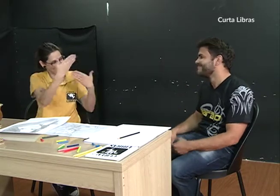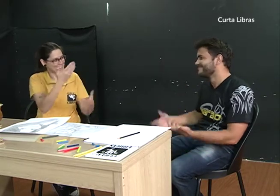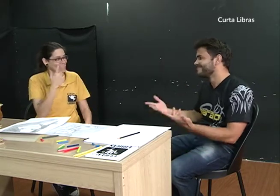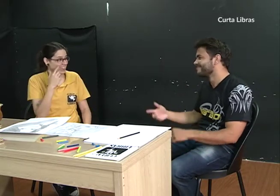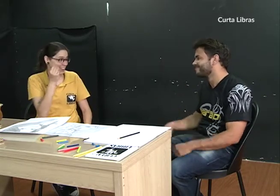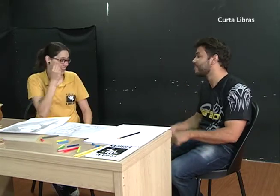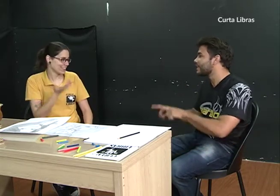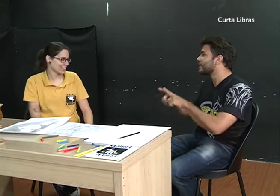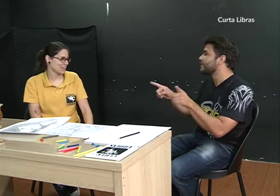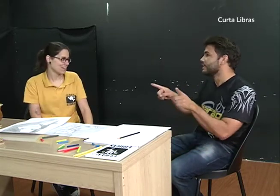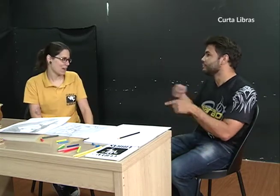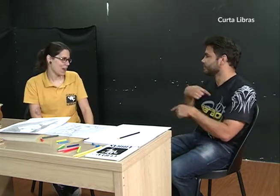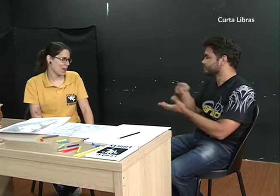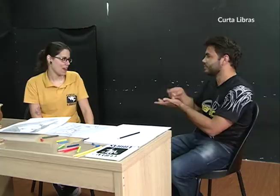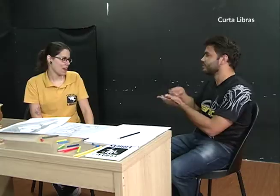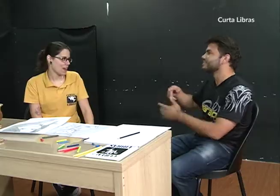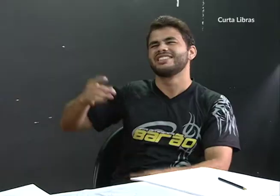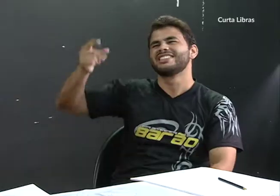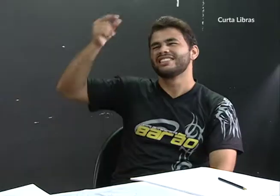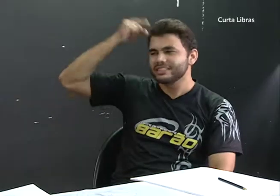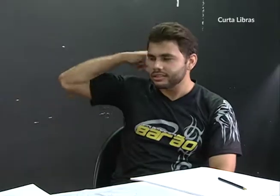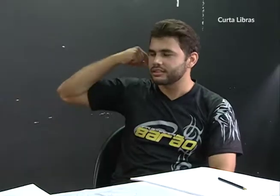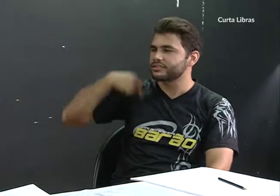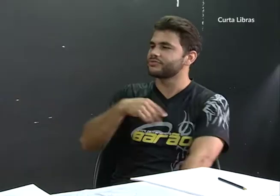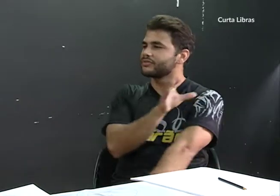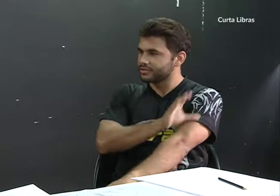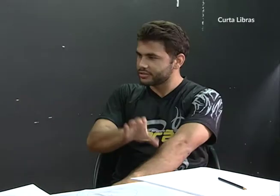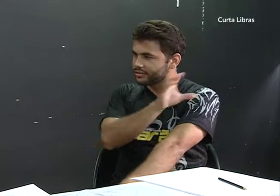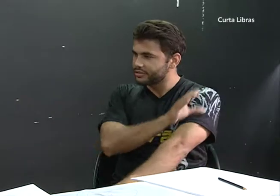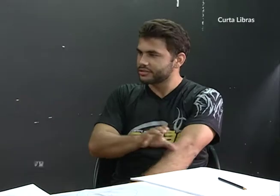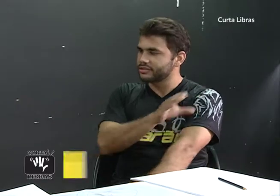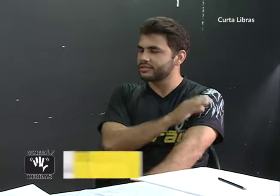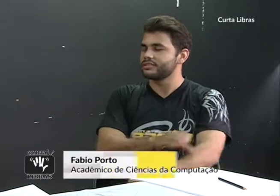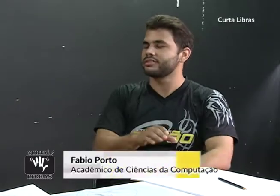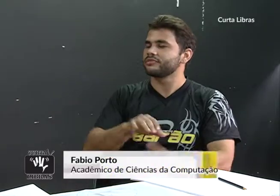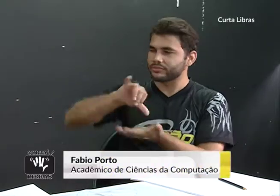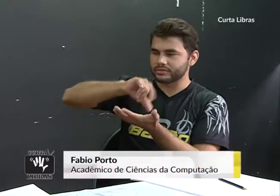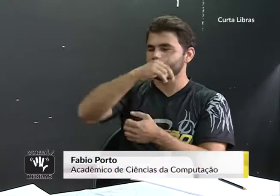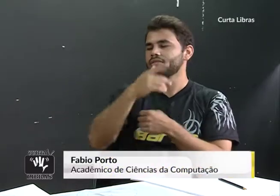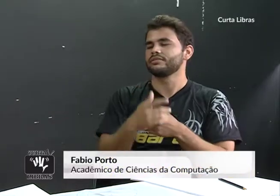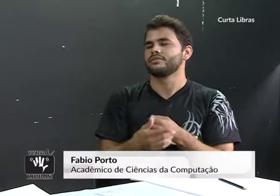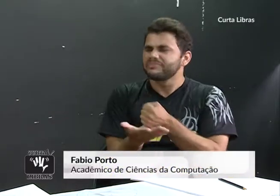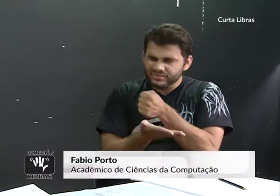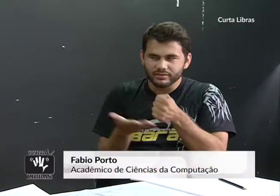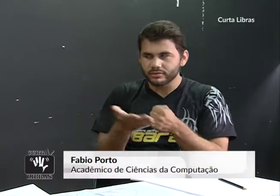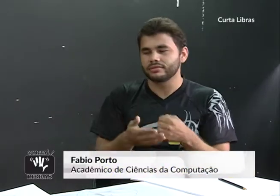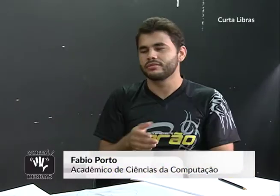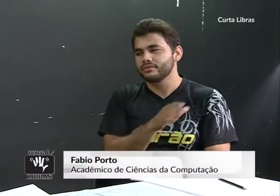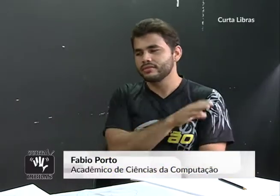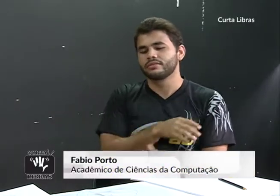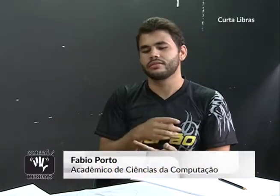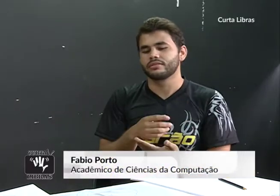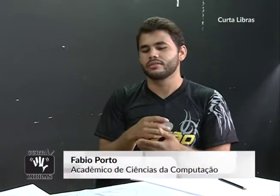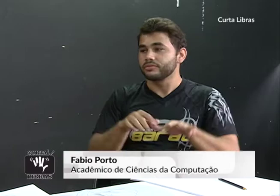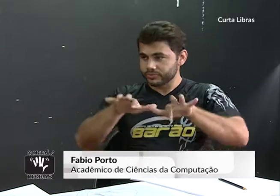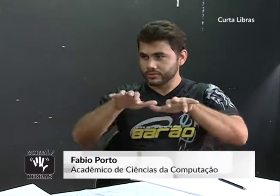É complicado. Mas quem sabe no futuro, vai experimentando. Pra ser sincero, há muito tempo eu fiz um curso básico de